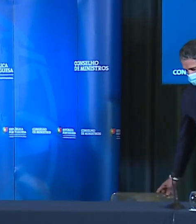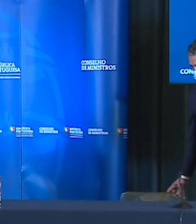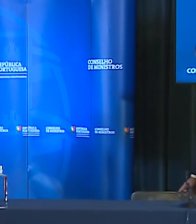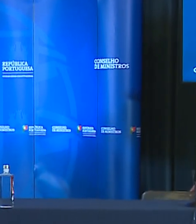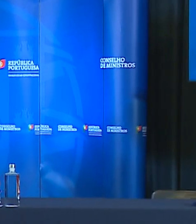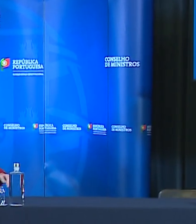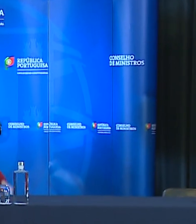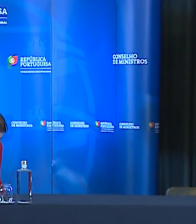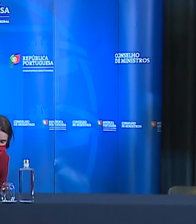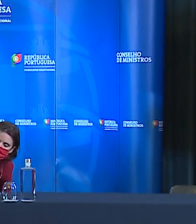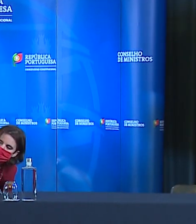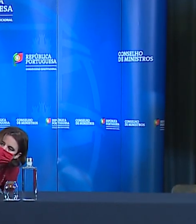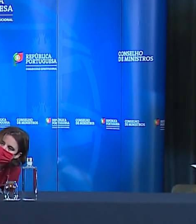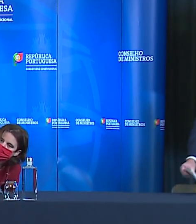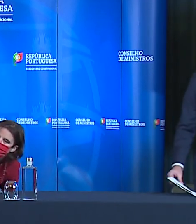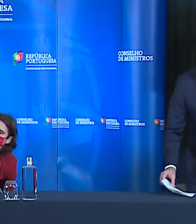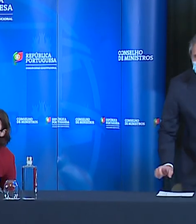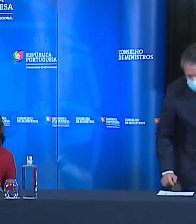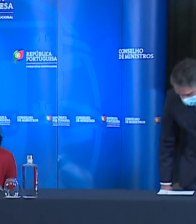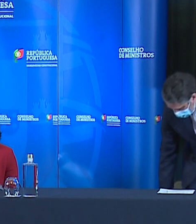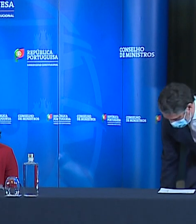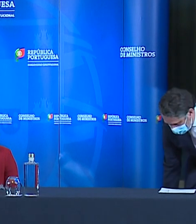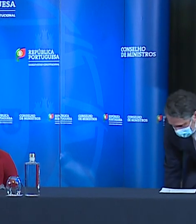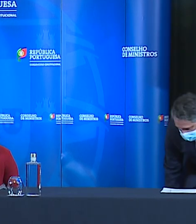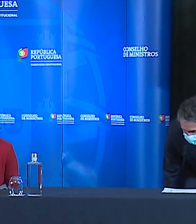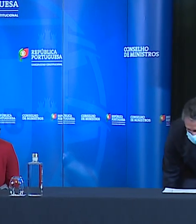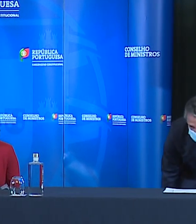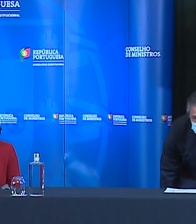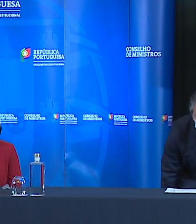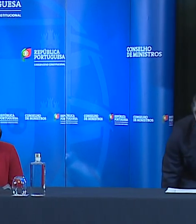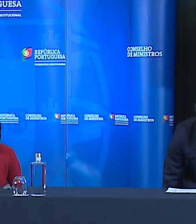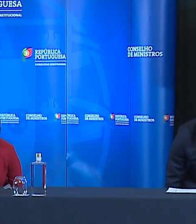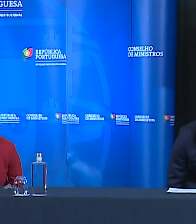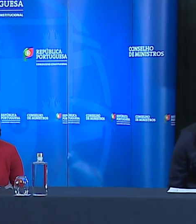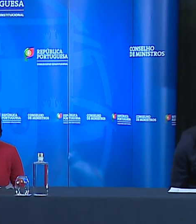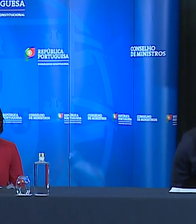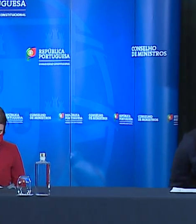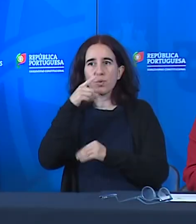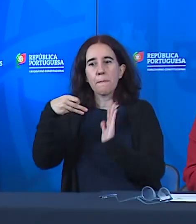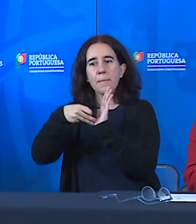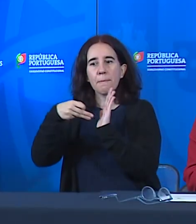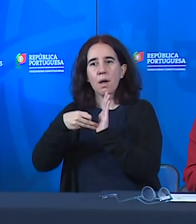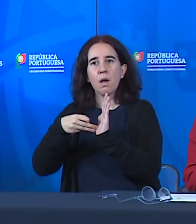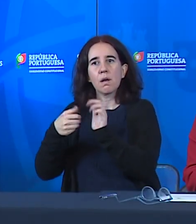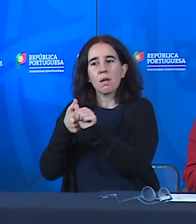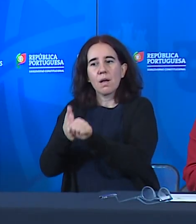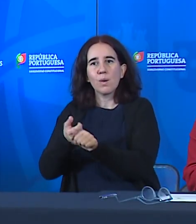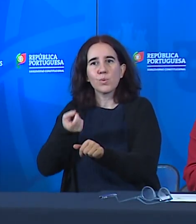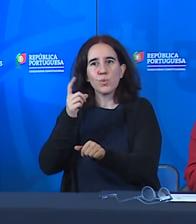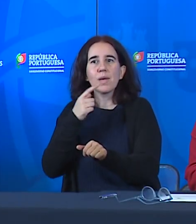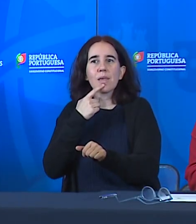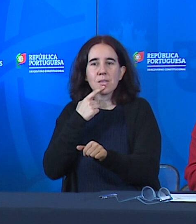diretamente do novo caso que assombra o governo a ex-ministro de António Costa defende que todos os elementos do executivo